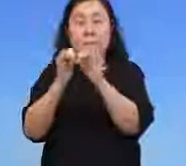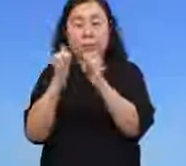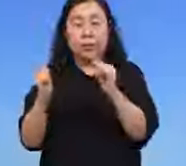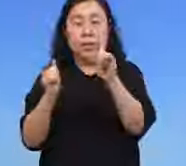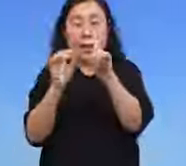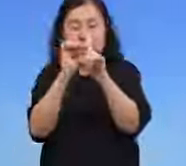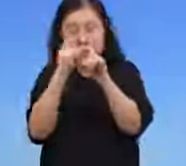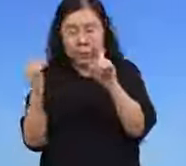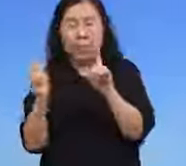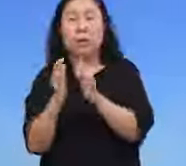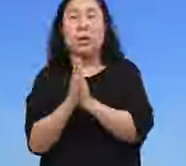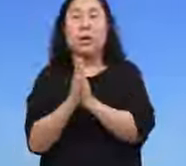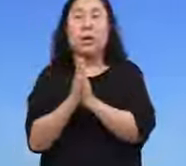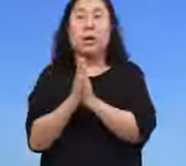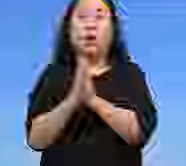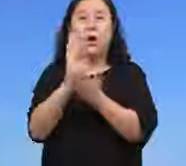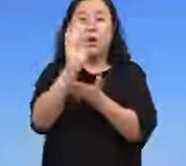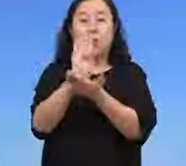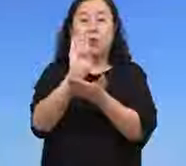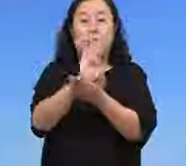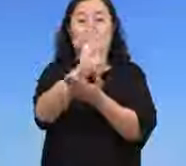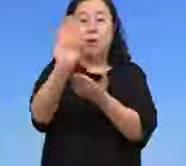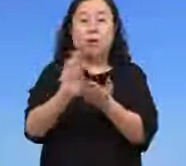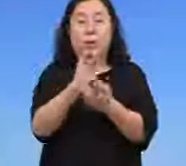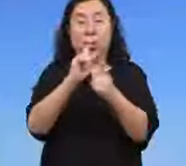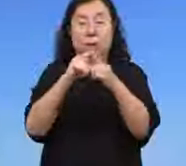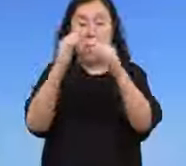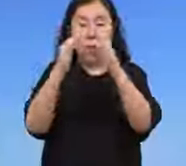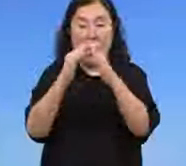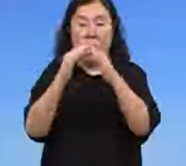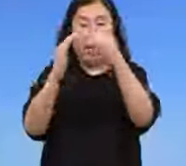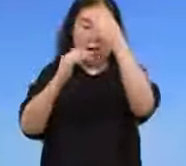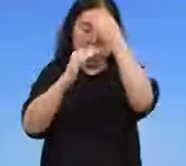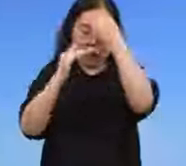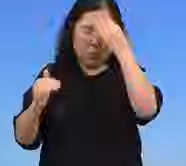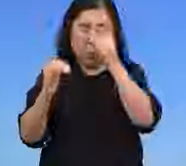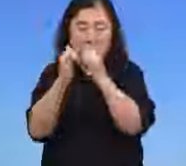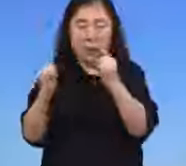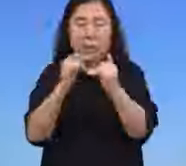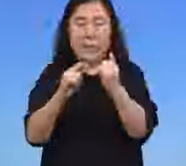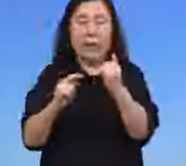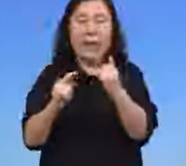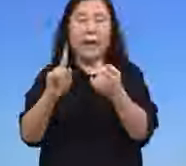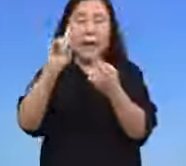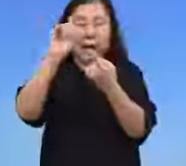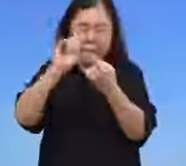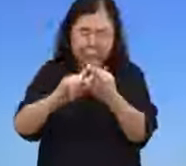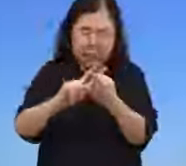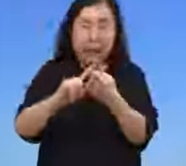한 분 한 분 우리 교회 분당에 있는 우리 교회 성도들이니까 이 교회 성도들에게 가장 맞는 사람들을